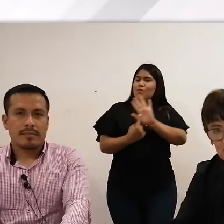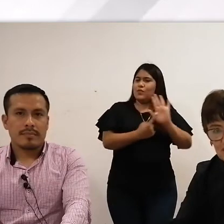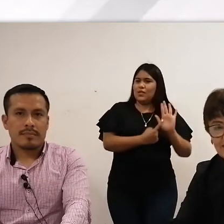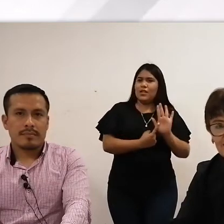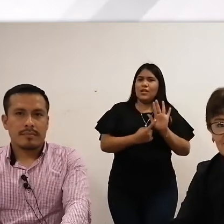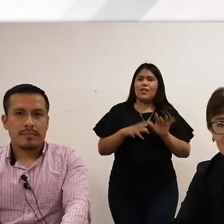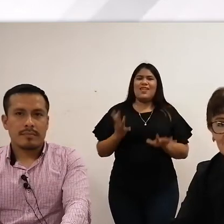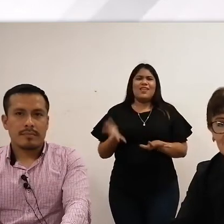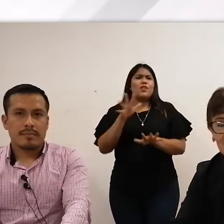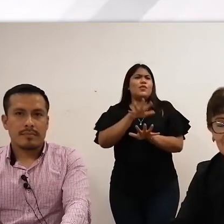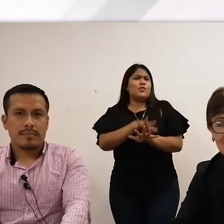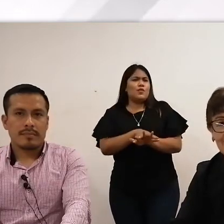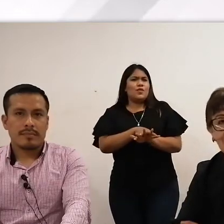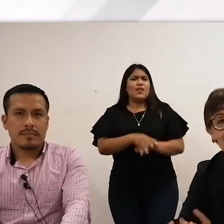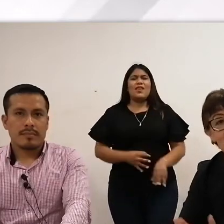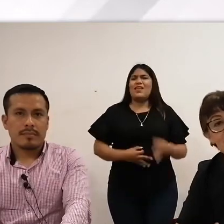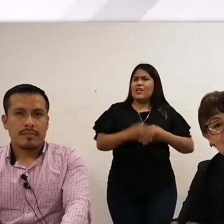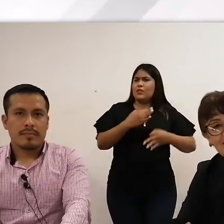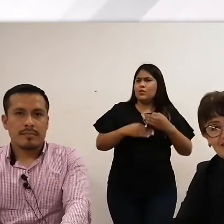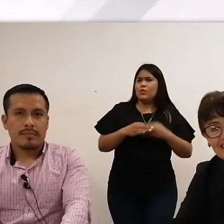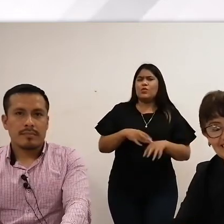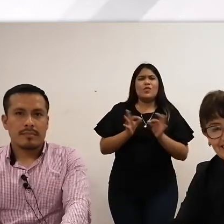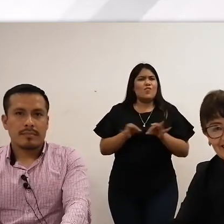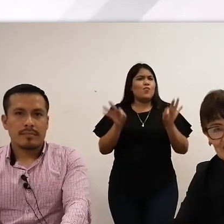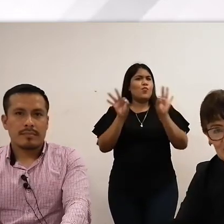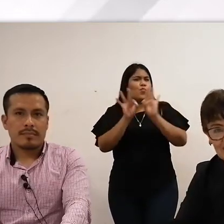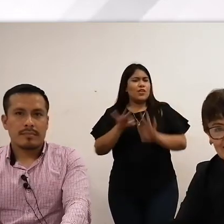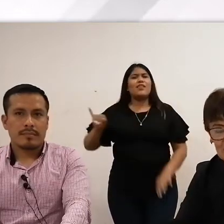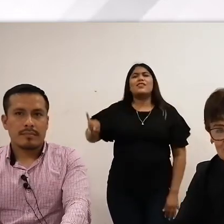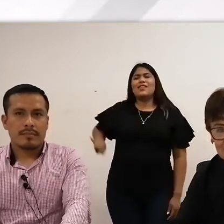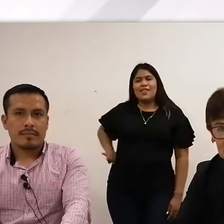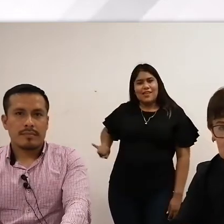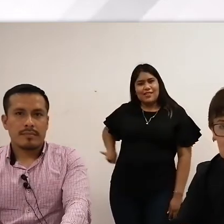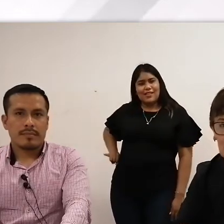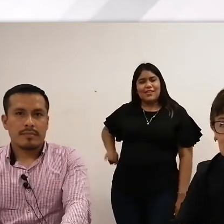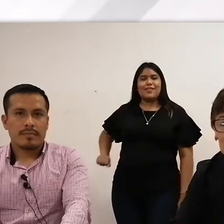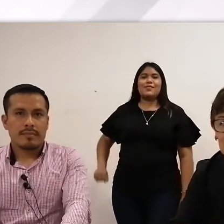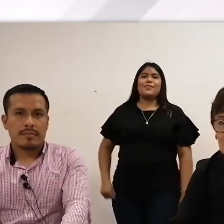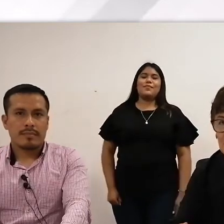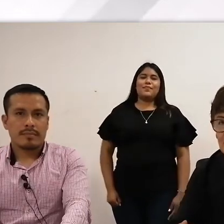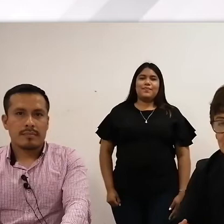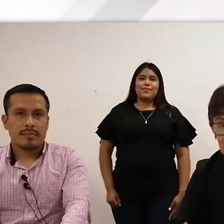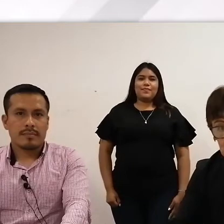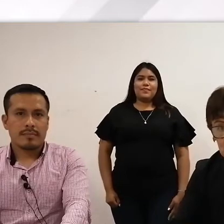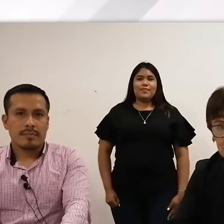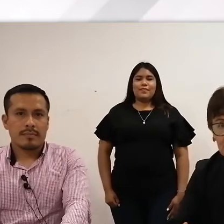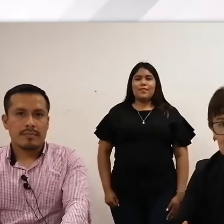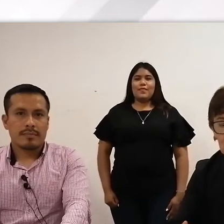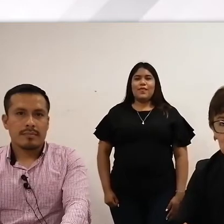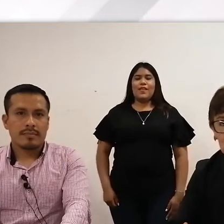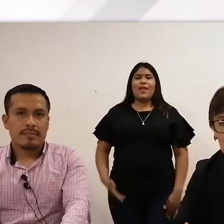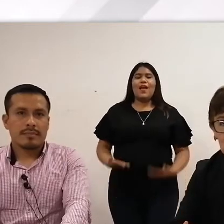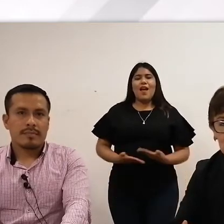que nos interesan y que queremos que sigan aquí en la Jornada de Oriente. Estamos platicando con el